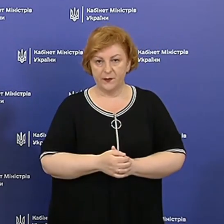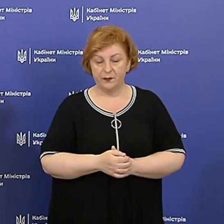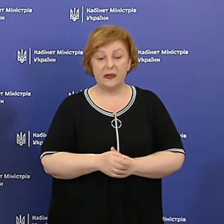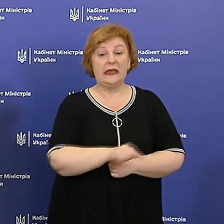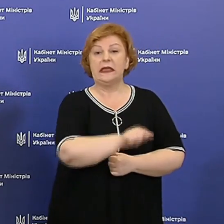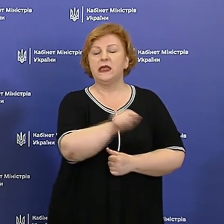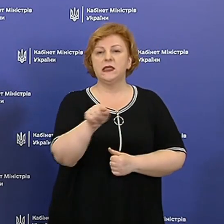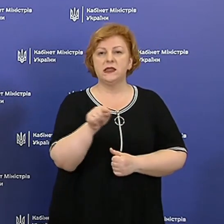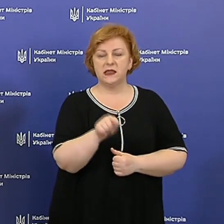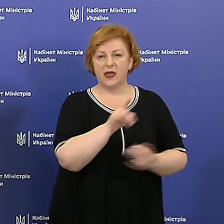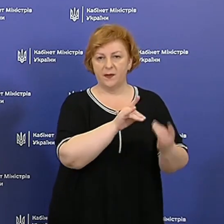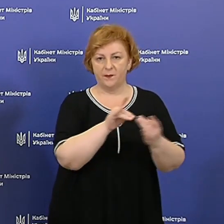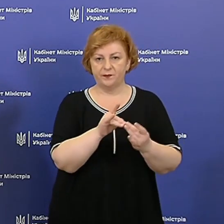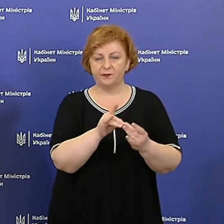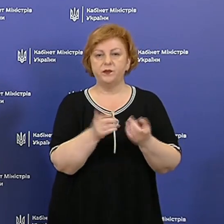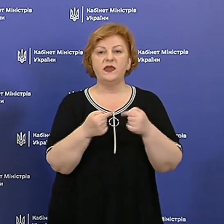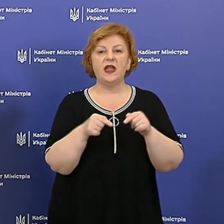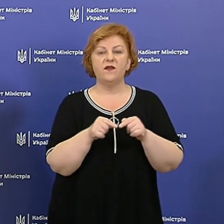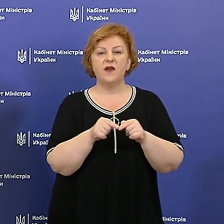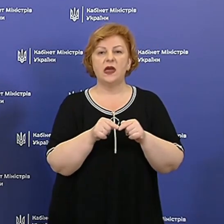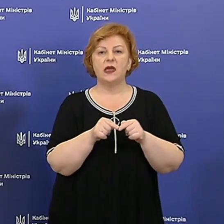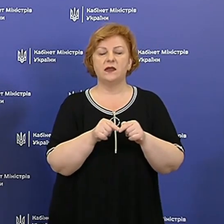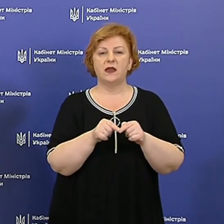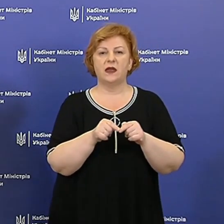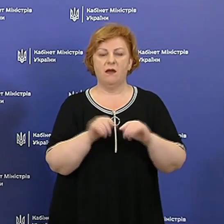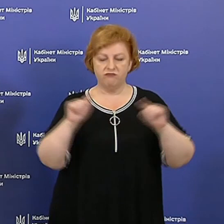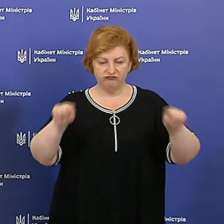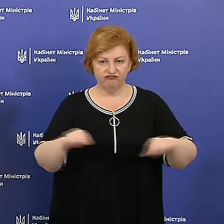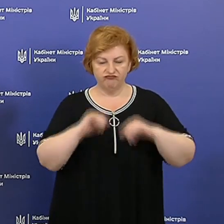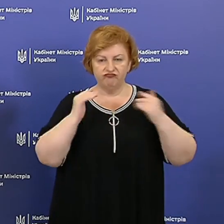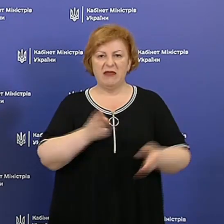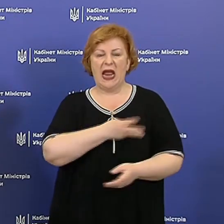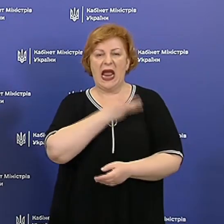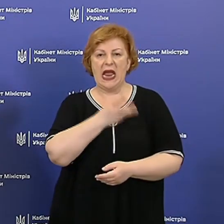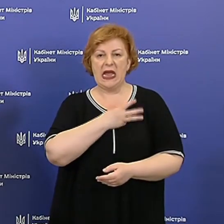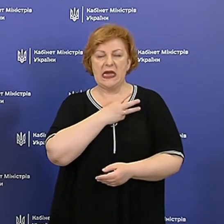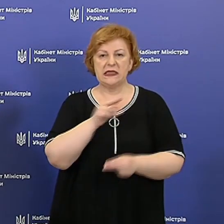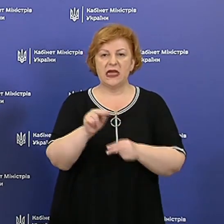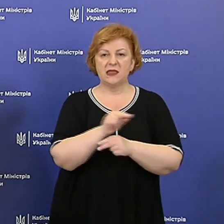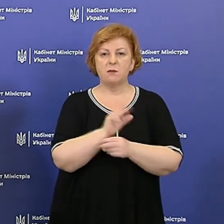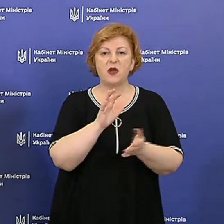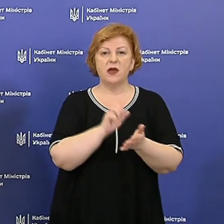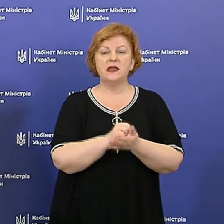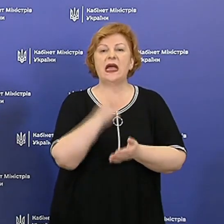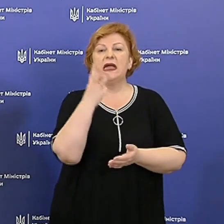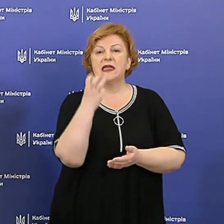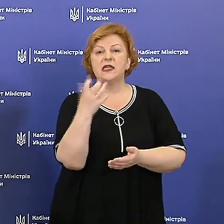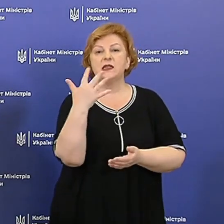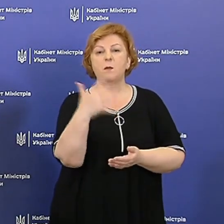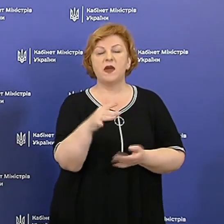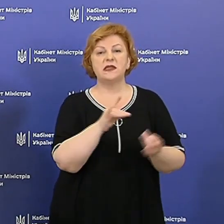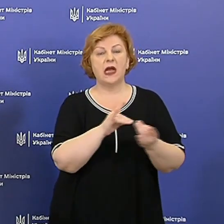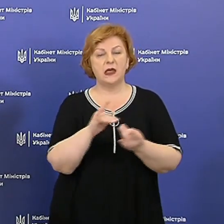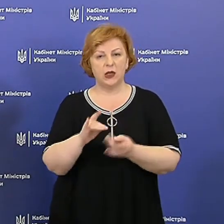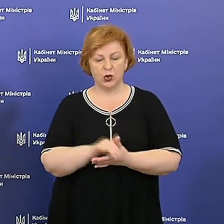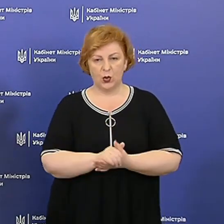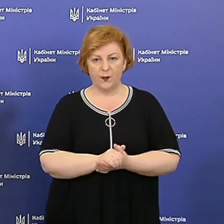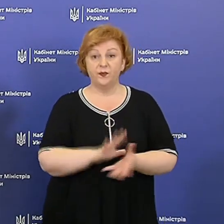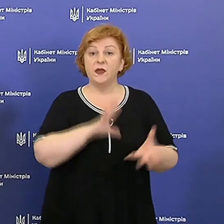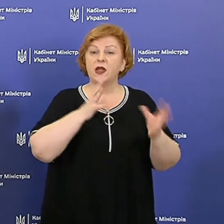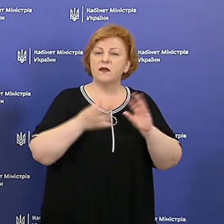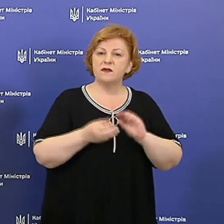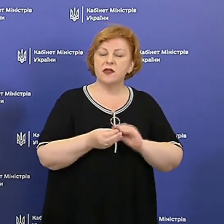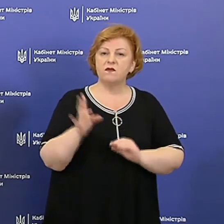3895. Із них в відділеннях інтенсивної терапії знаходиться зайняті 350 ліжок.